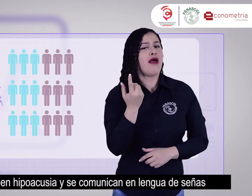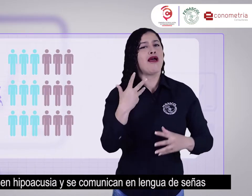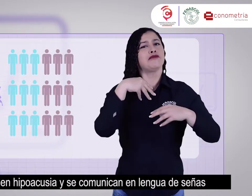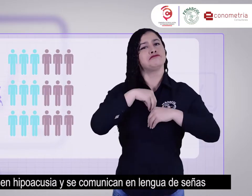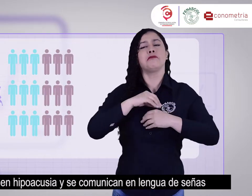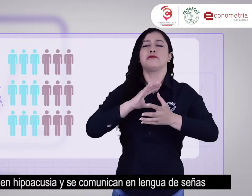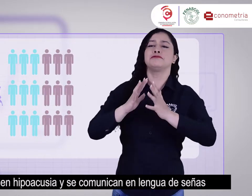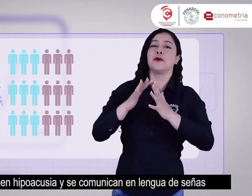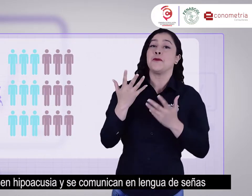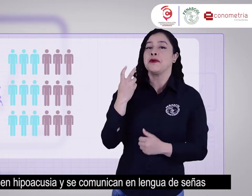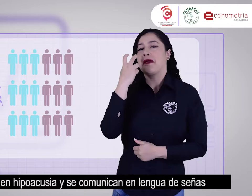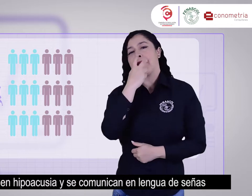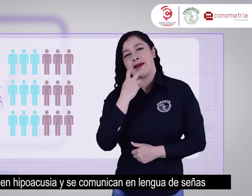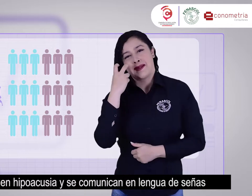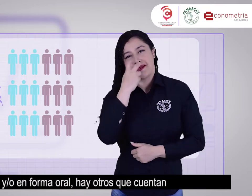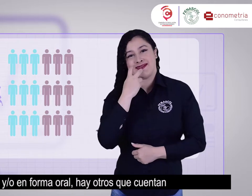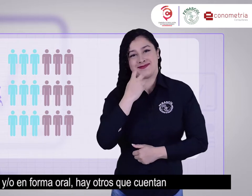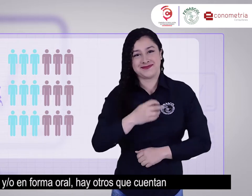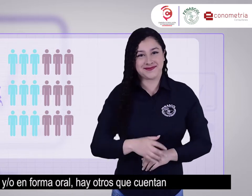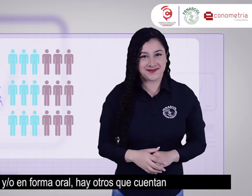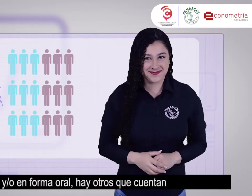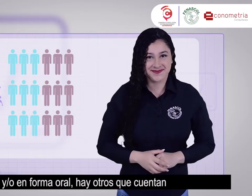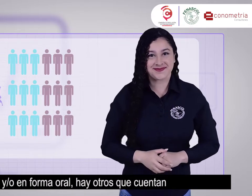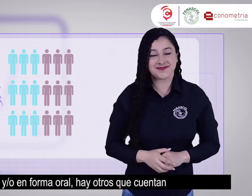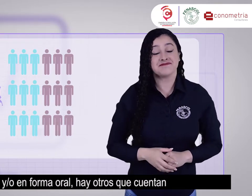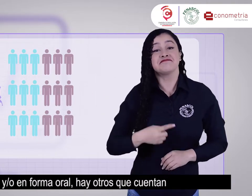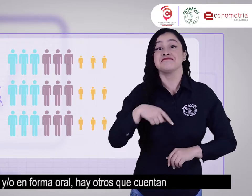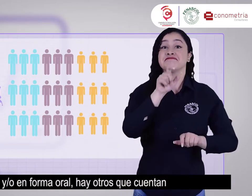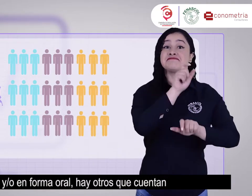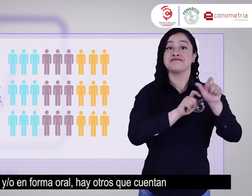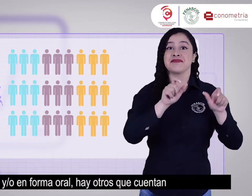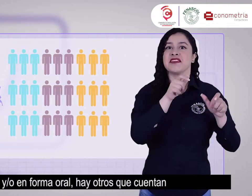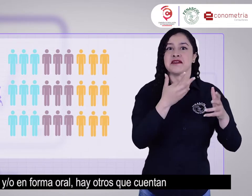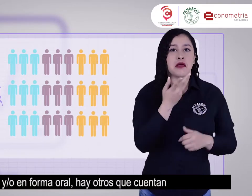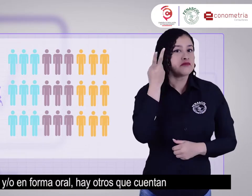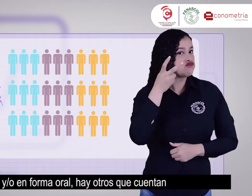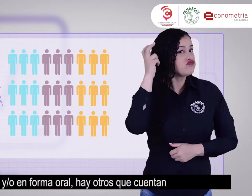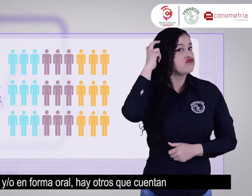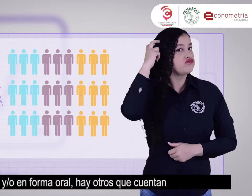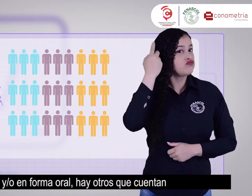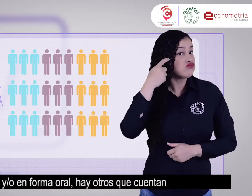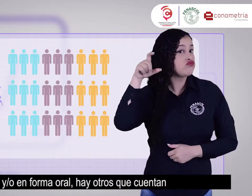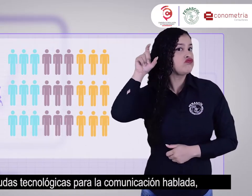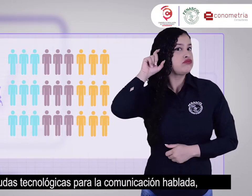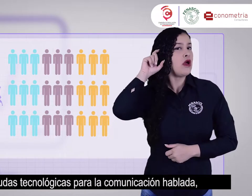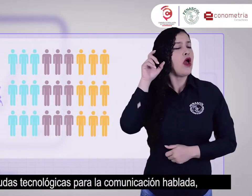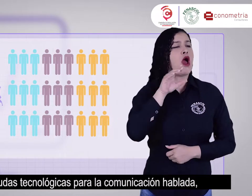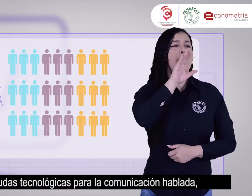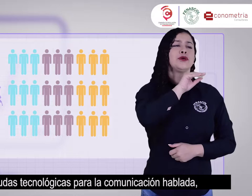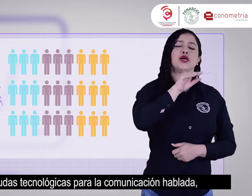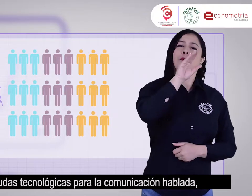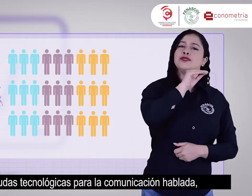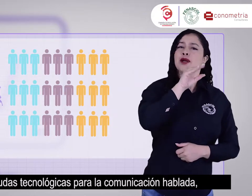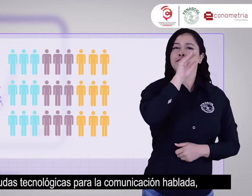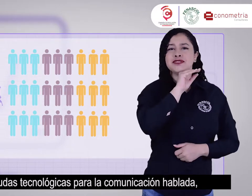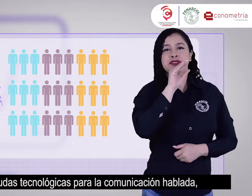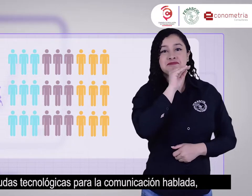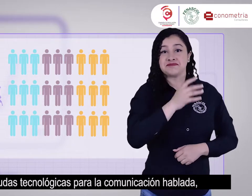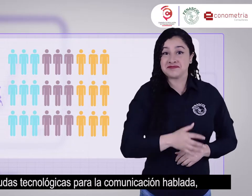comunican en lengua de señas y o en forma oral. Hay otros que cuentan con ayudas tecnológicas para la